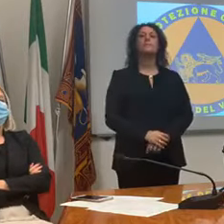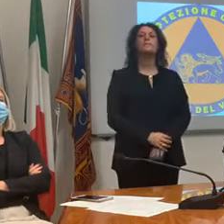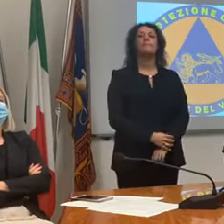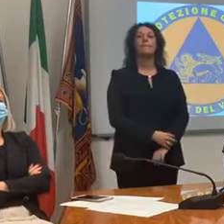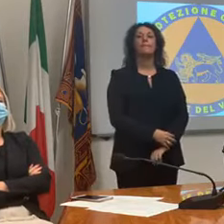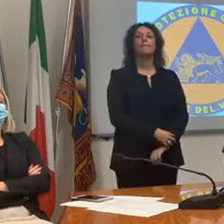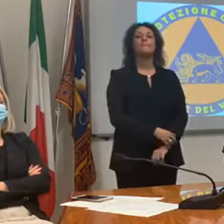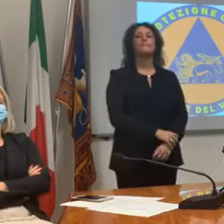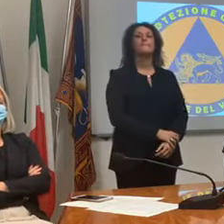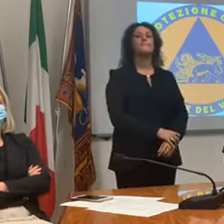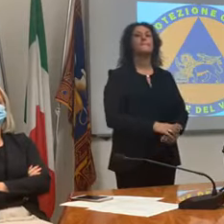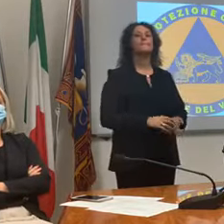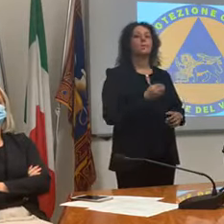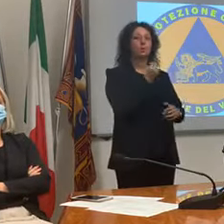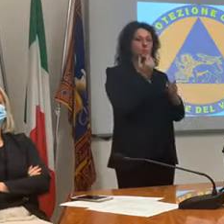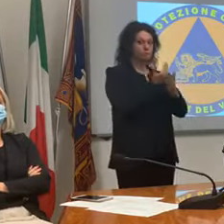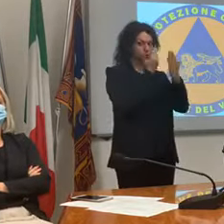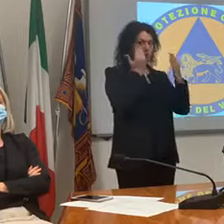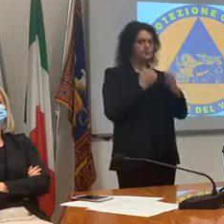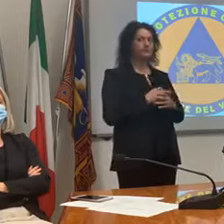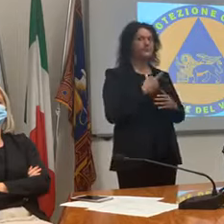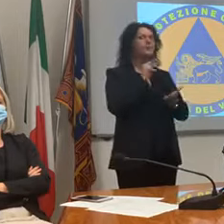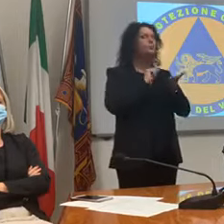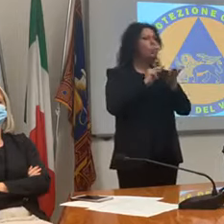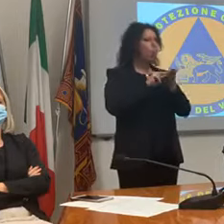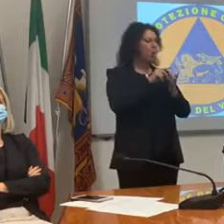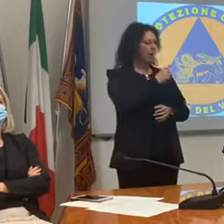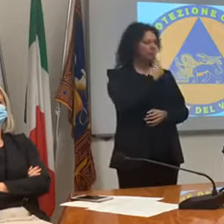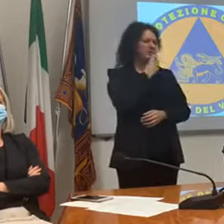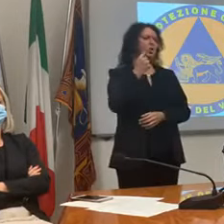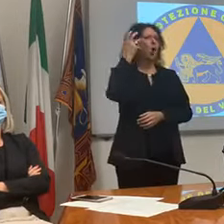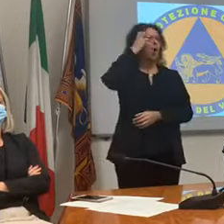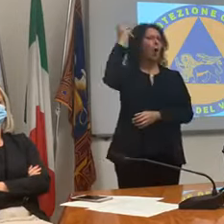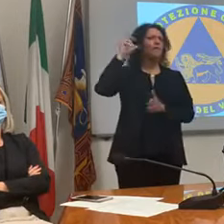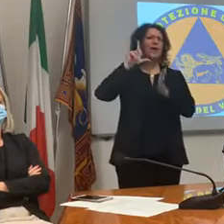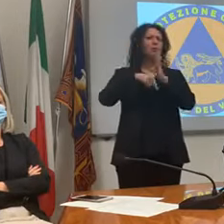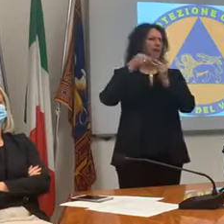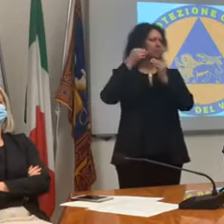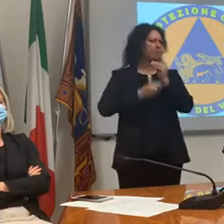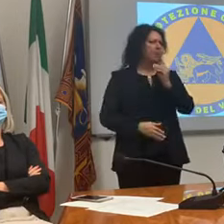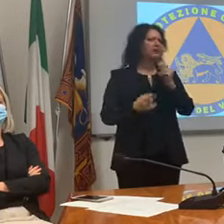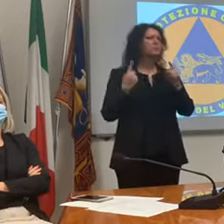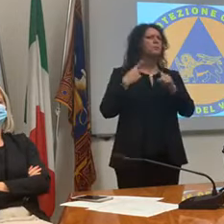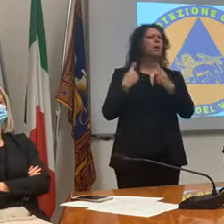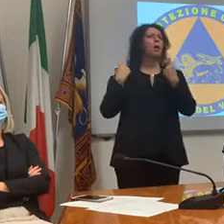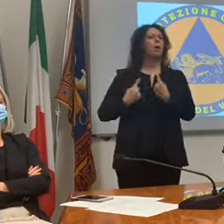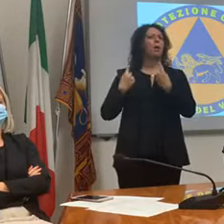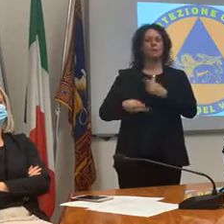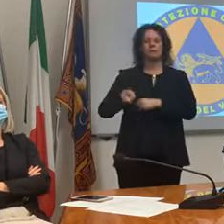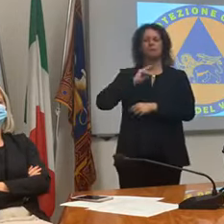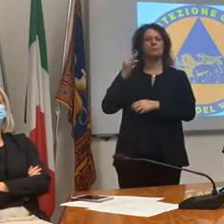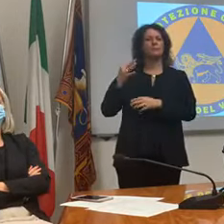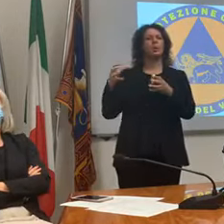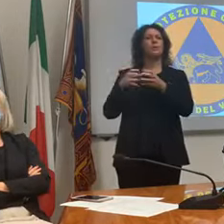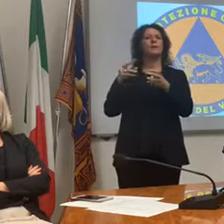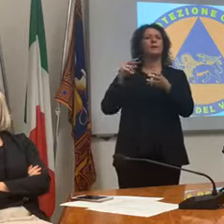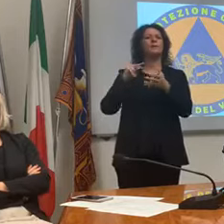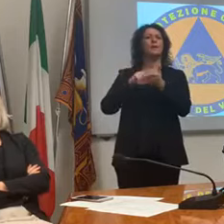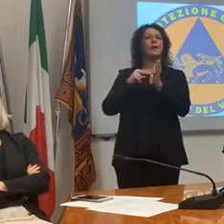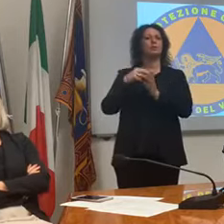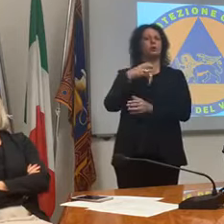Presidente, buongiorno. Ciao. Lei ha detto che dovremmo farci tempo e che è lo stato del CDS. Il Partito Democratico, dove la sola